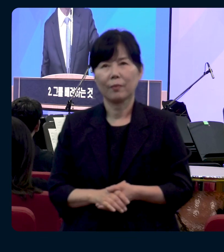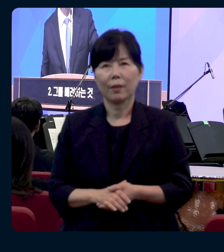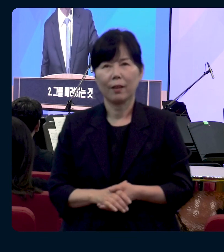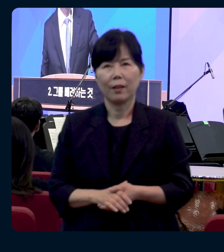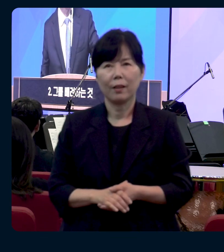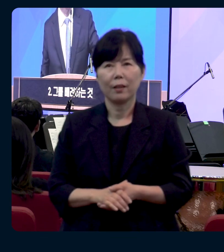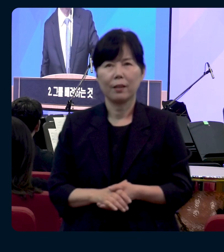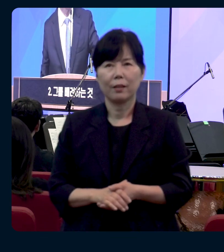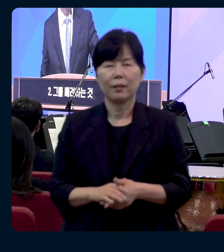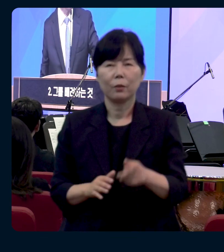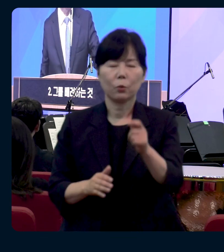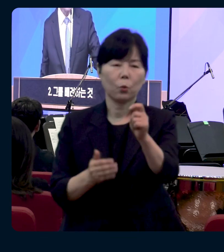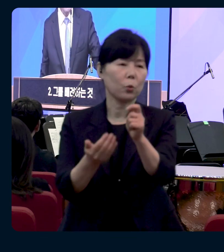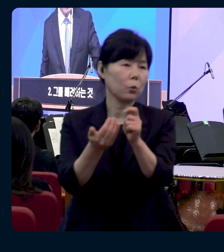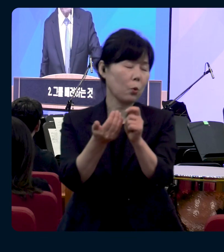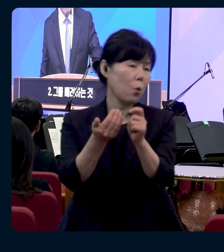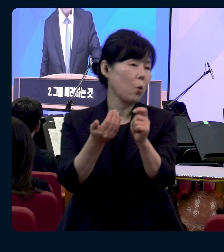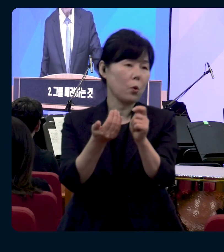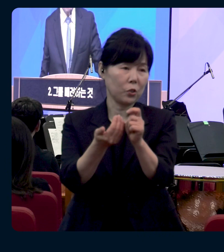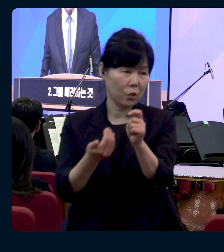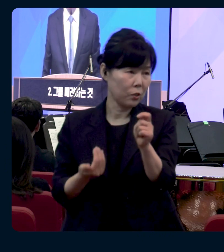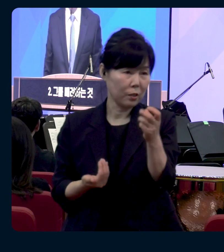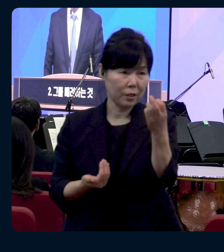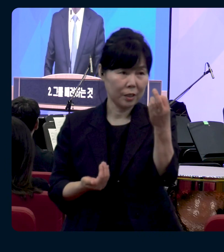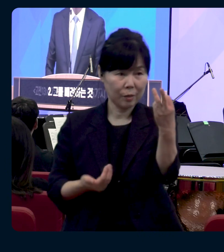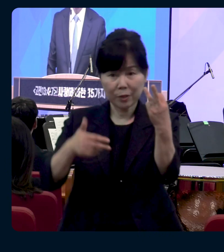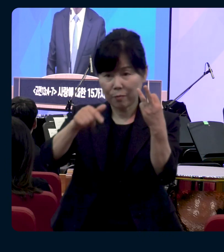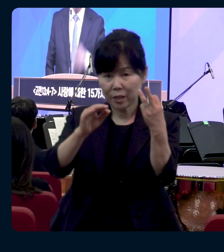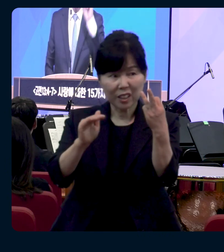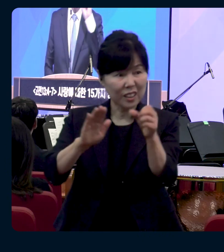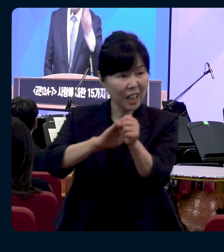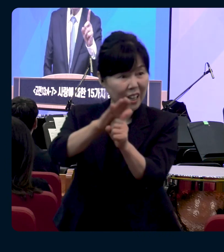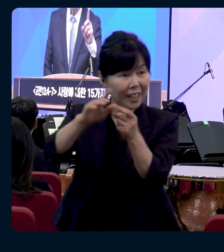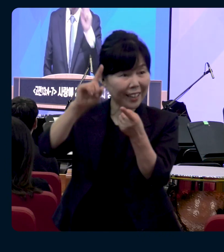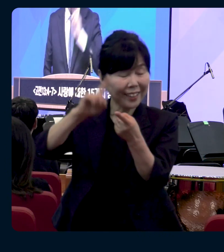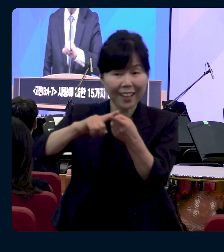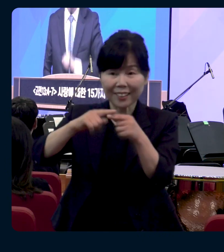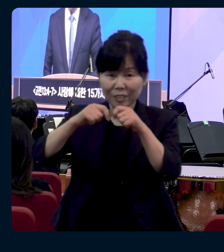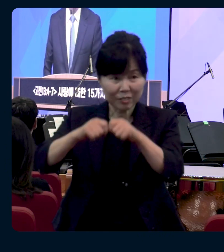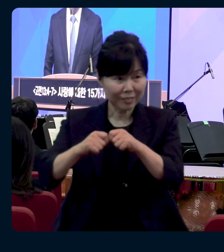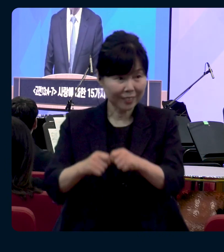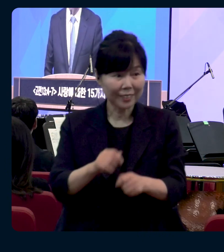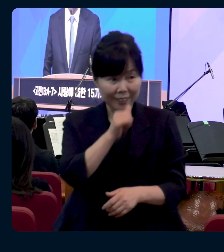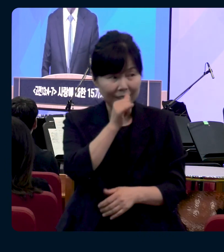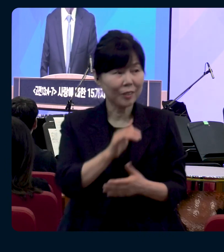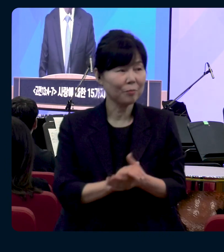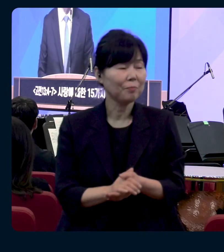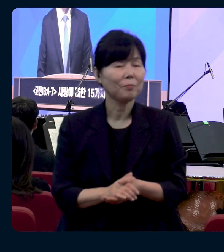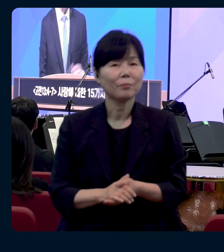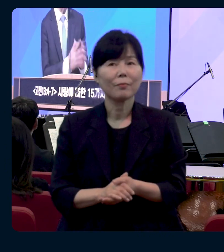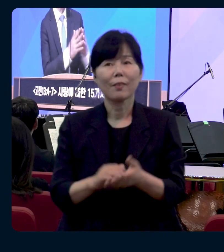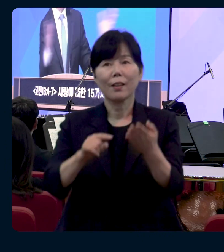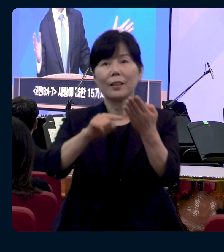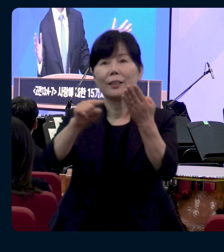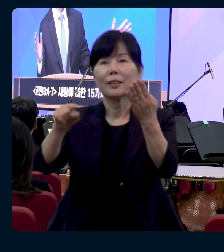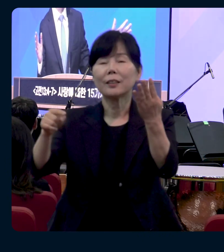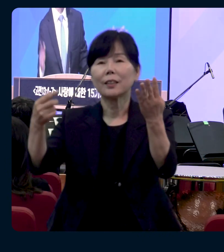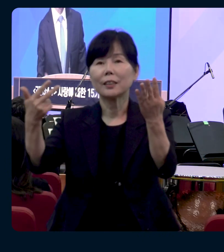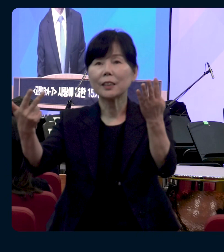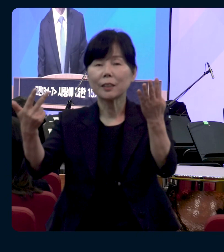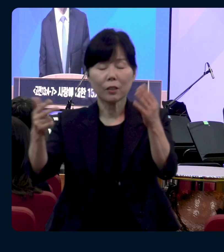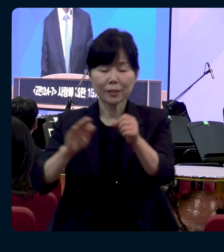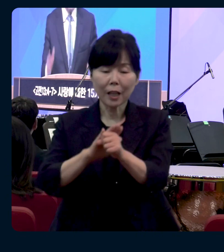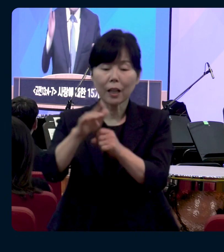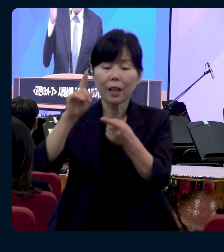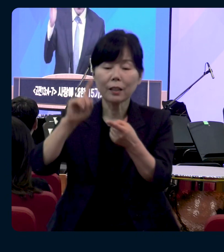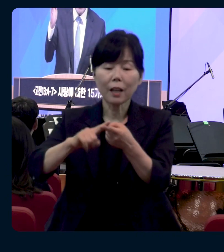사랑장이라고 하는 고린도전서 13장 보면요, 거기에 4절부터 7절까지 거기에 사랑은 이런 것이다 라고